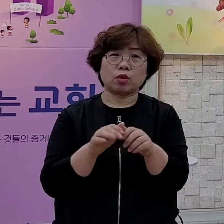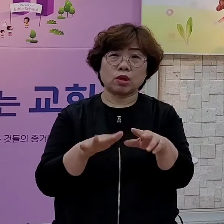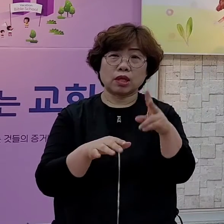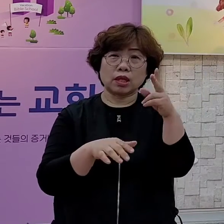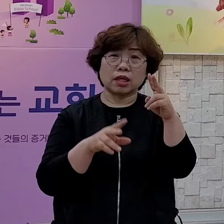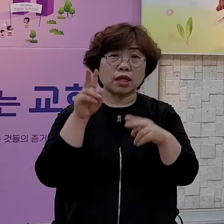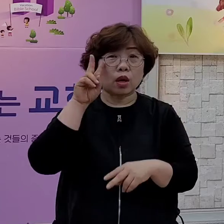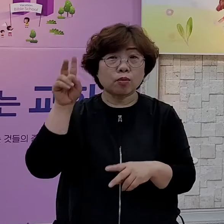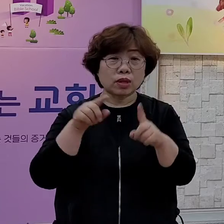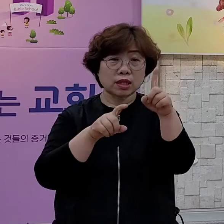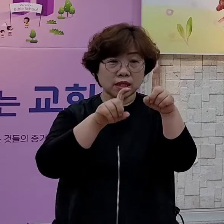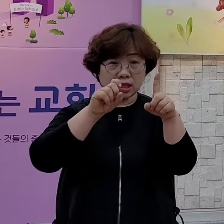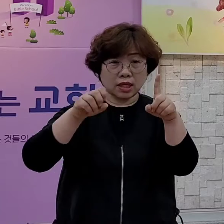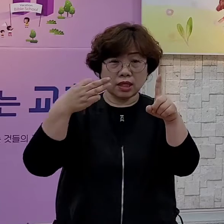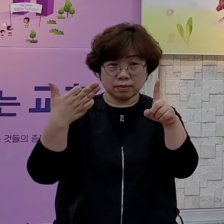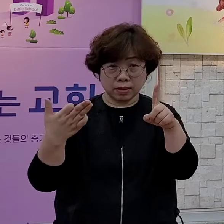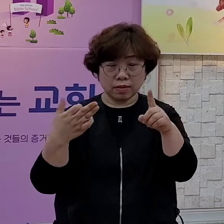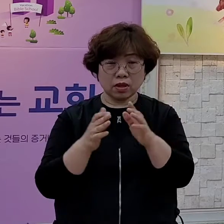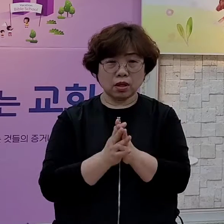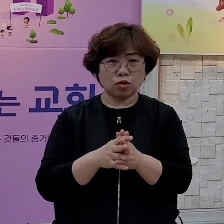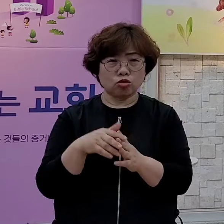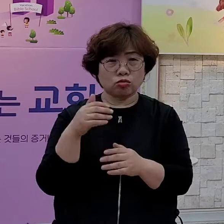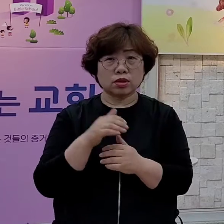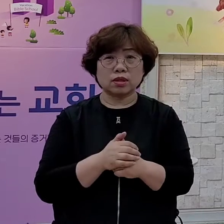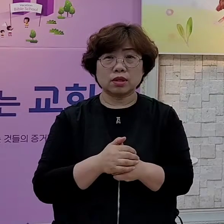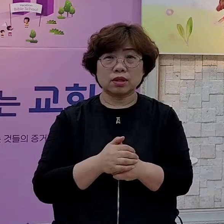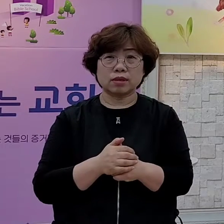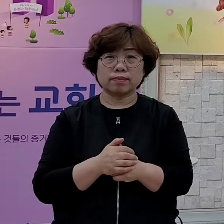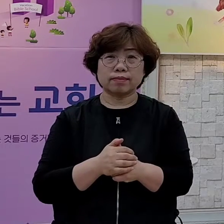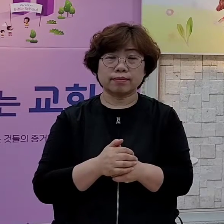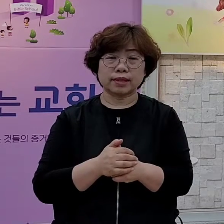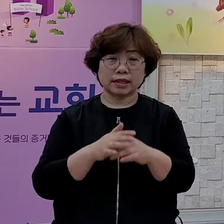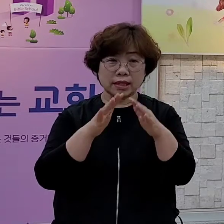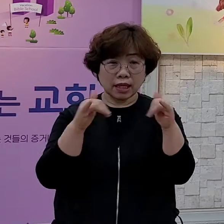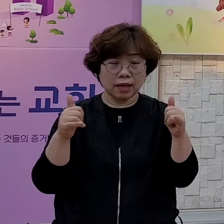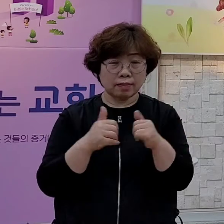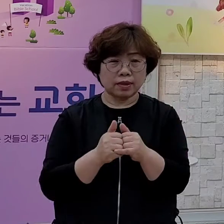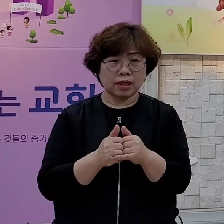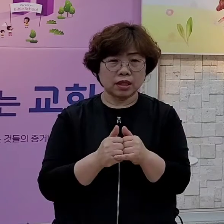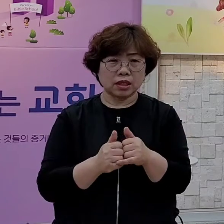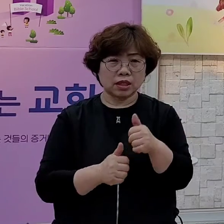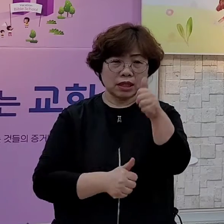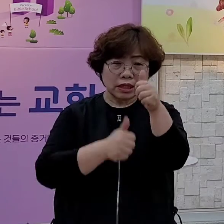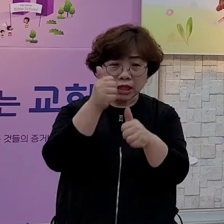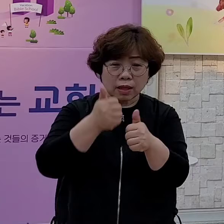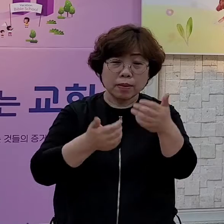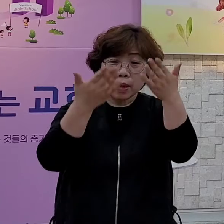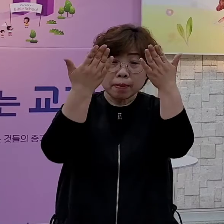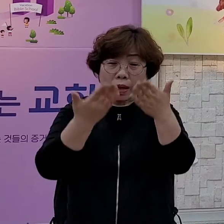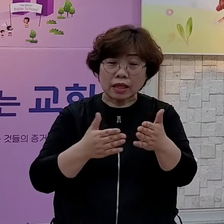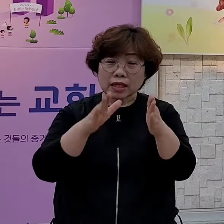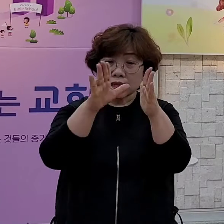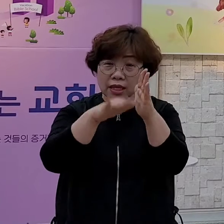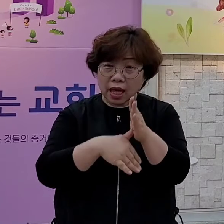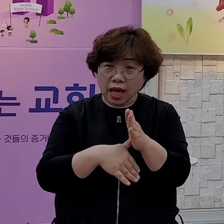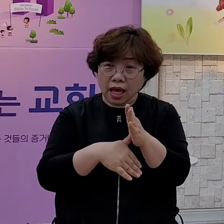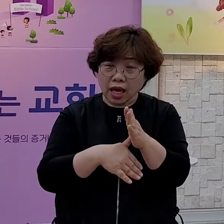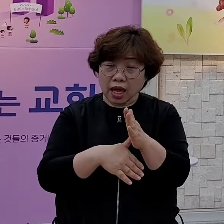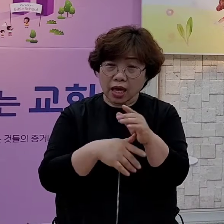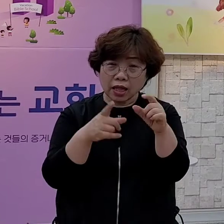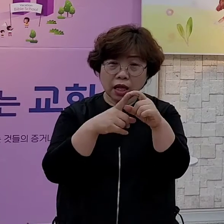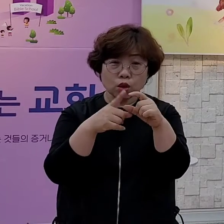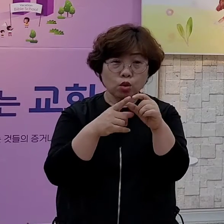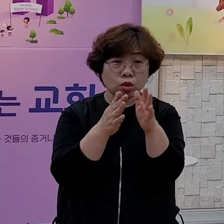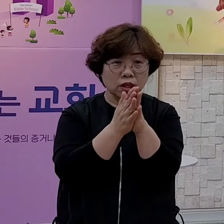몰라요. 언제 올지 몰라요. 그래서 사람이 지금 13절에 사람이 시험을 받을 때라고 이렇게 시작하는